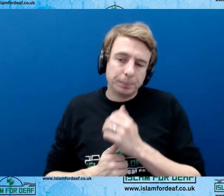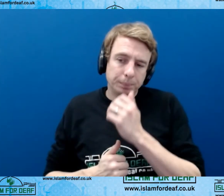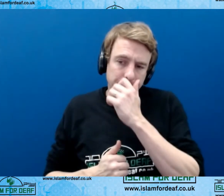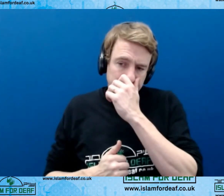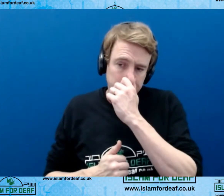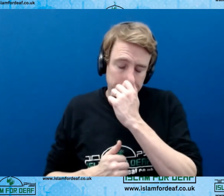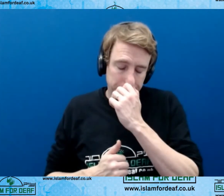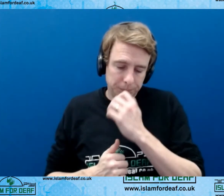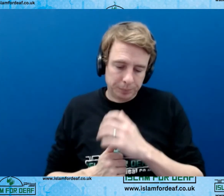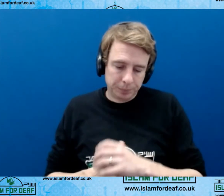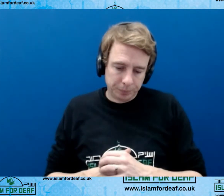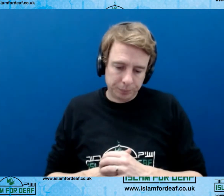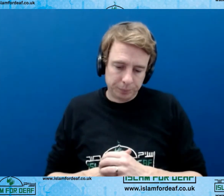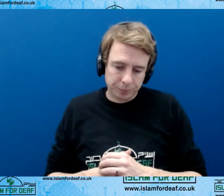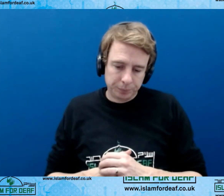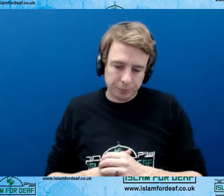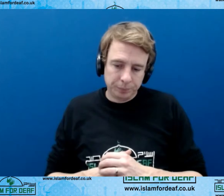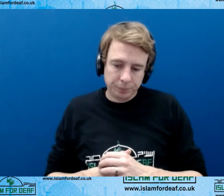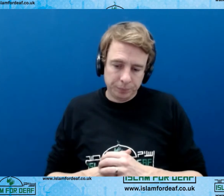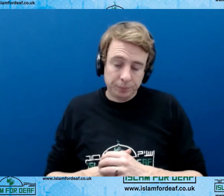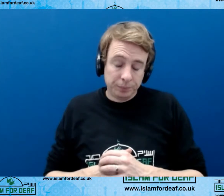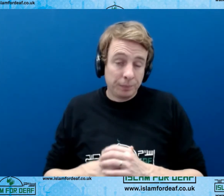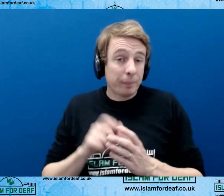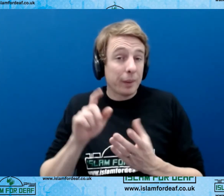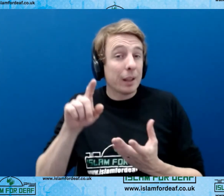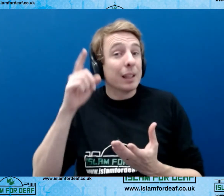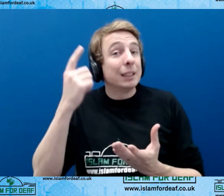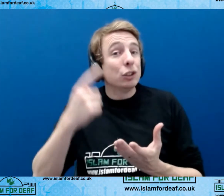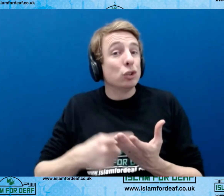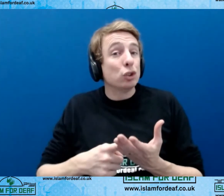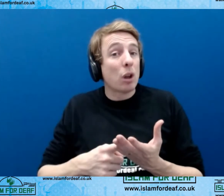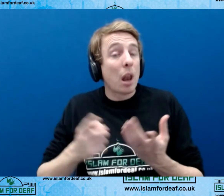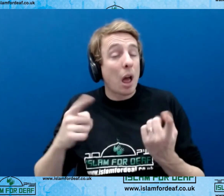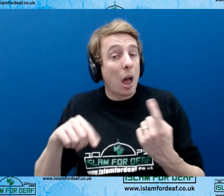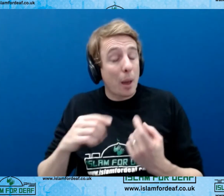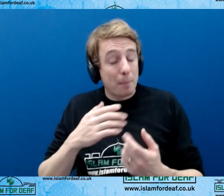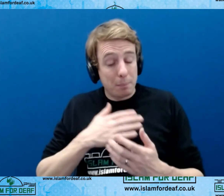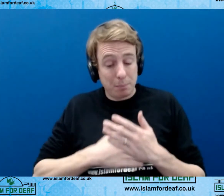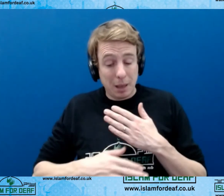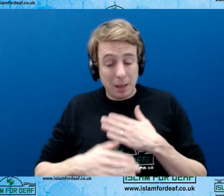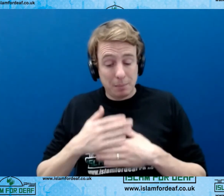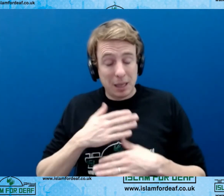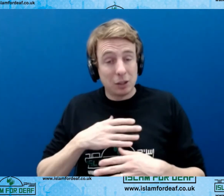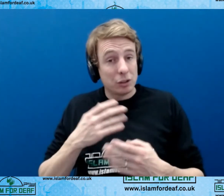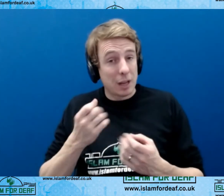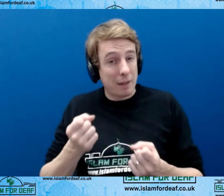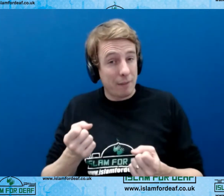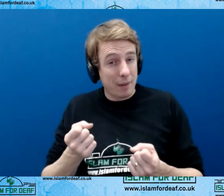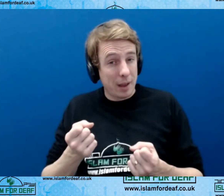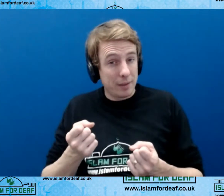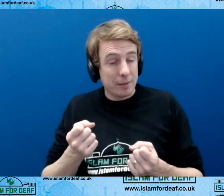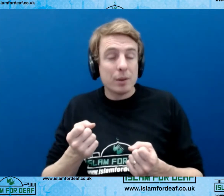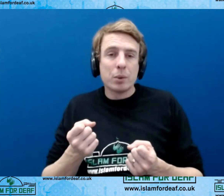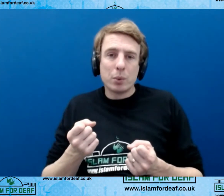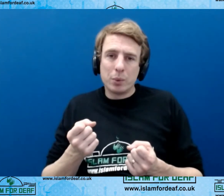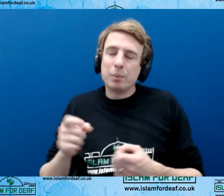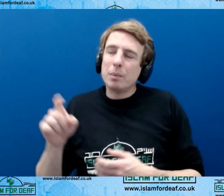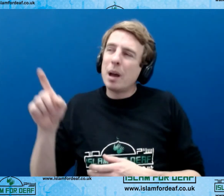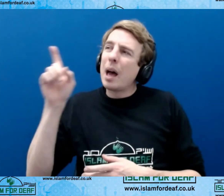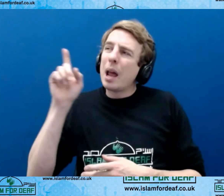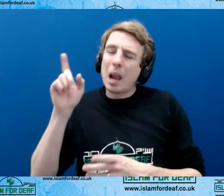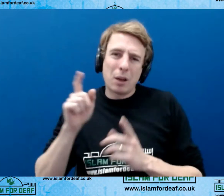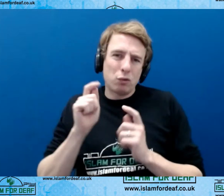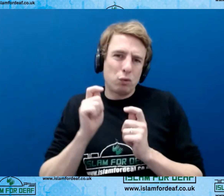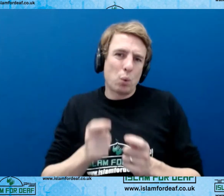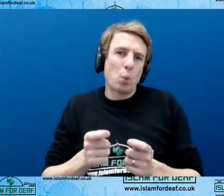this, by the will of Allah, successful if they do these things. انتهى الوقت؟